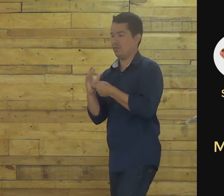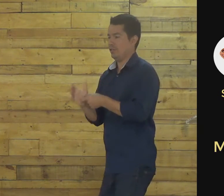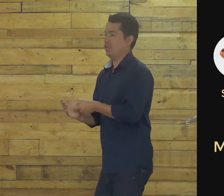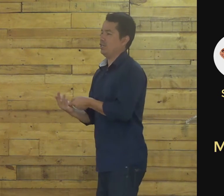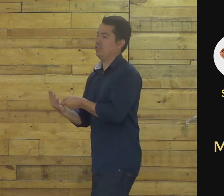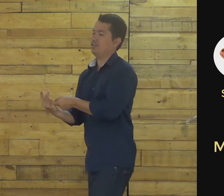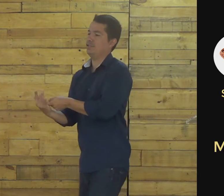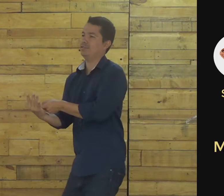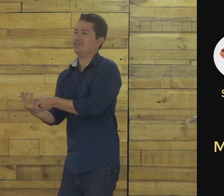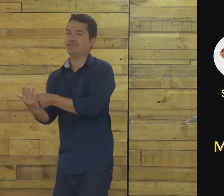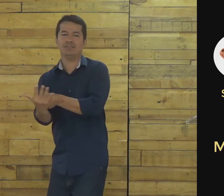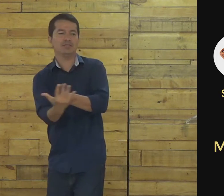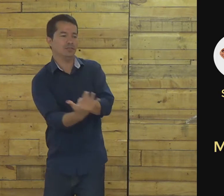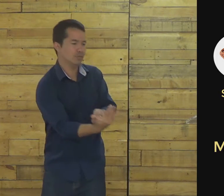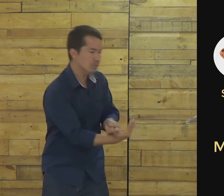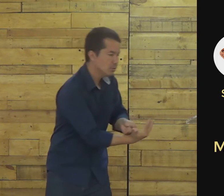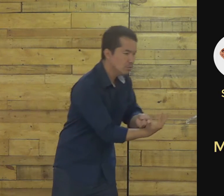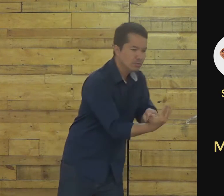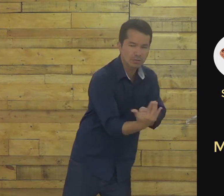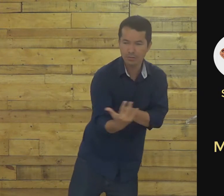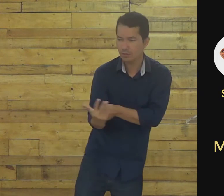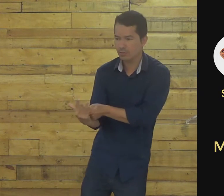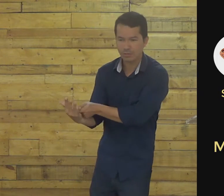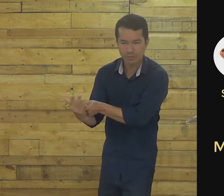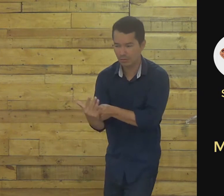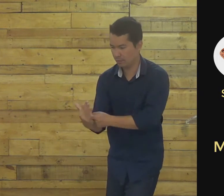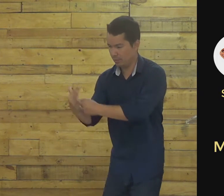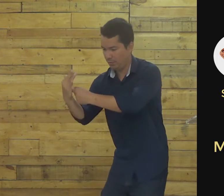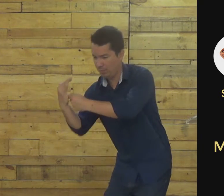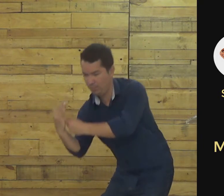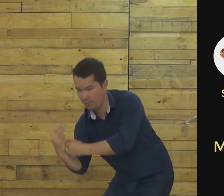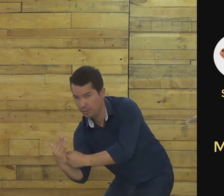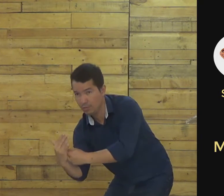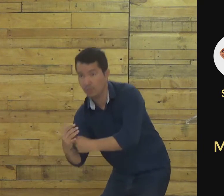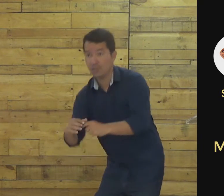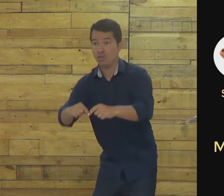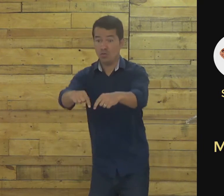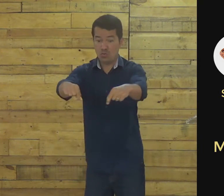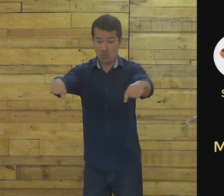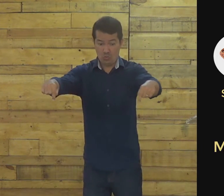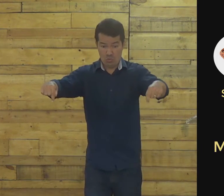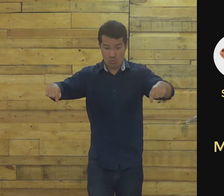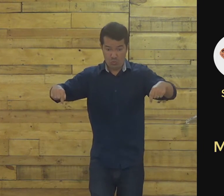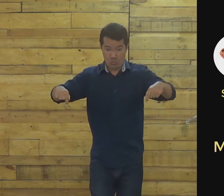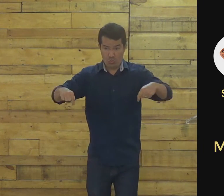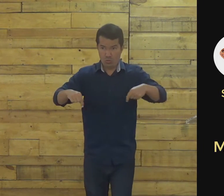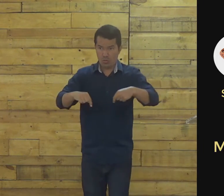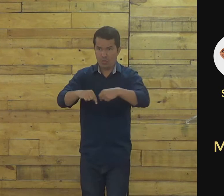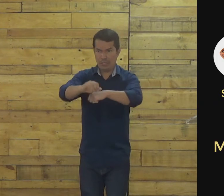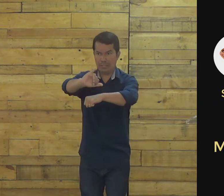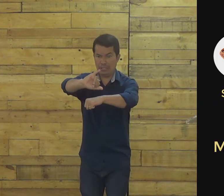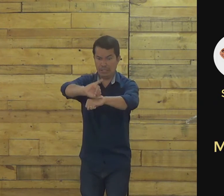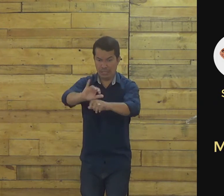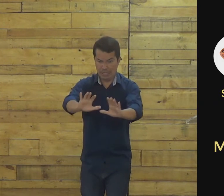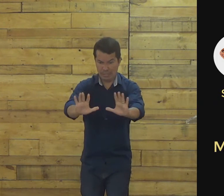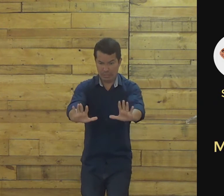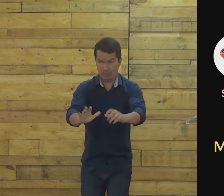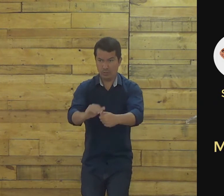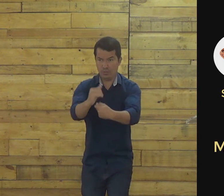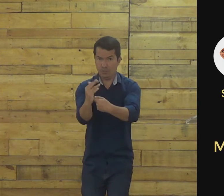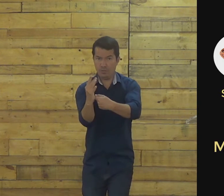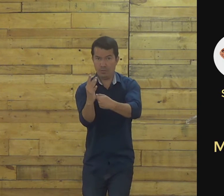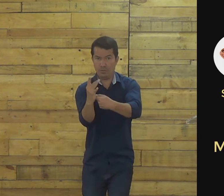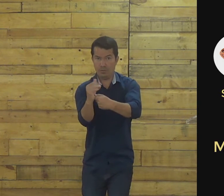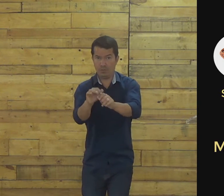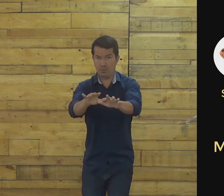ali, e a candeia se acende. E fica ali tudo iluminado, né? Eles colocam num lugar fixo. Colocam